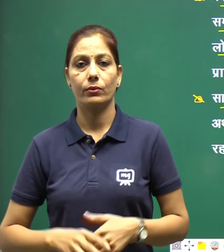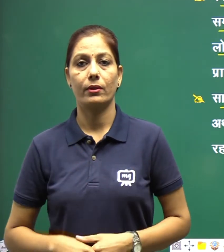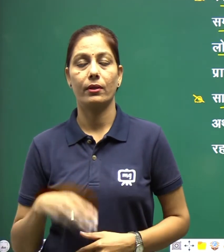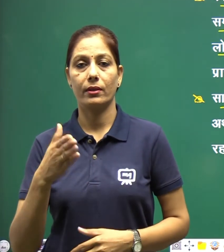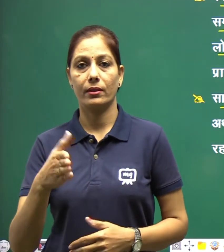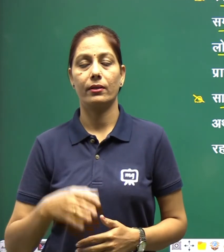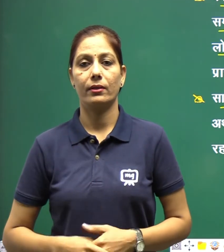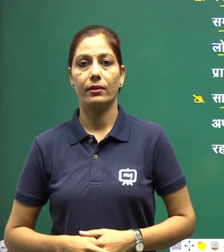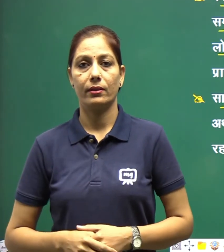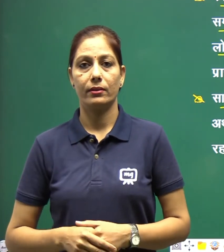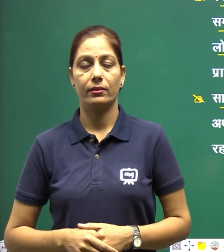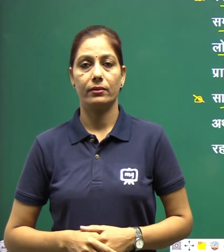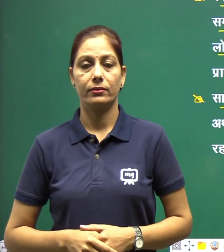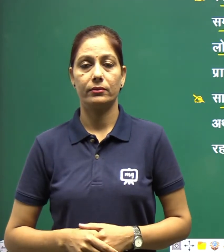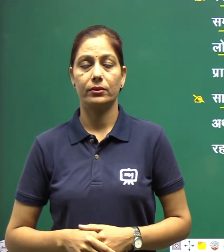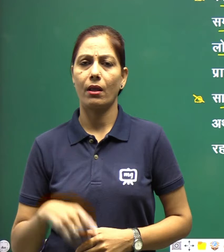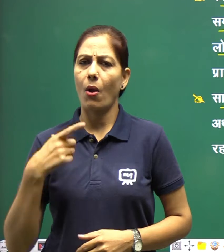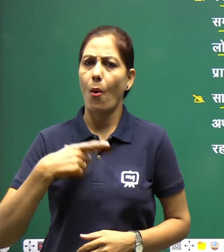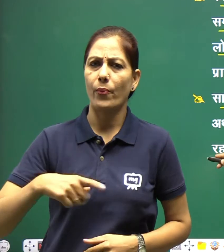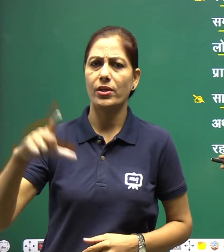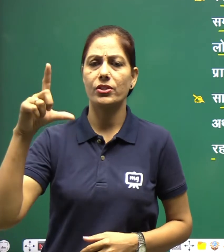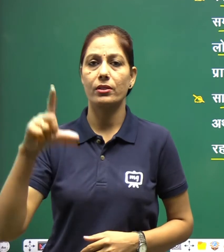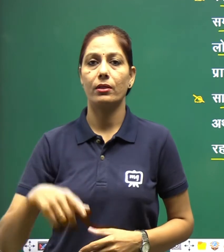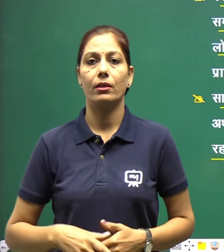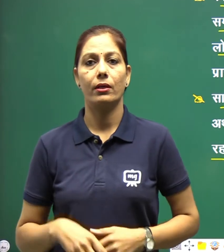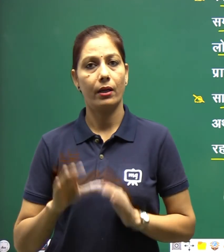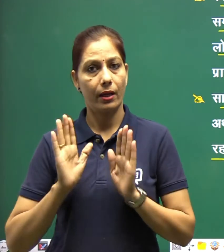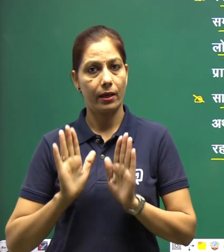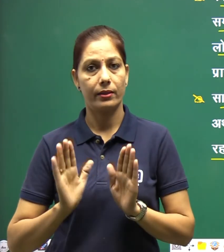यह चिरकाल तक रहता है।